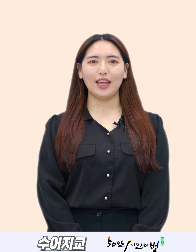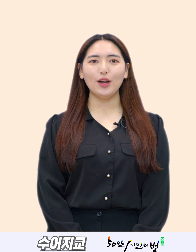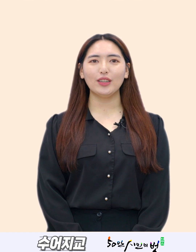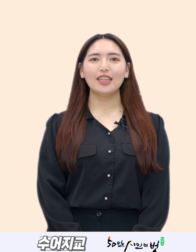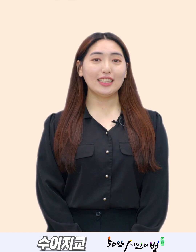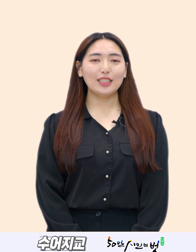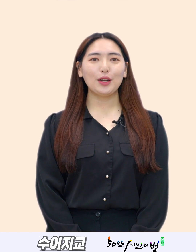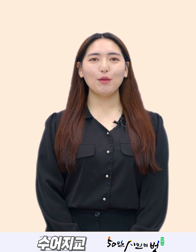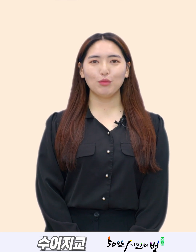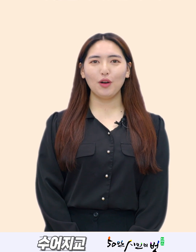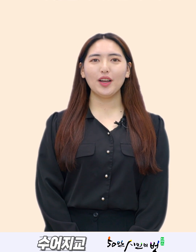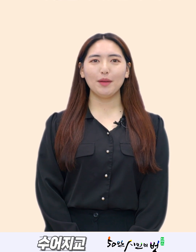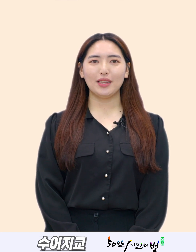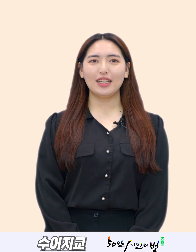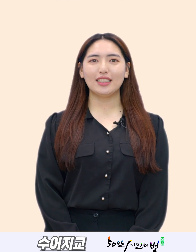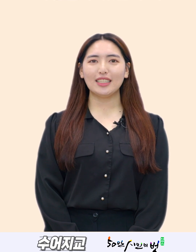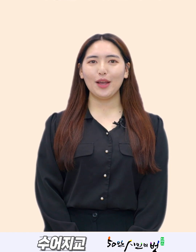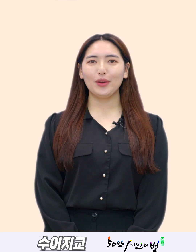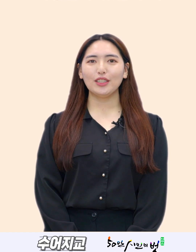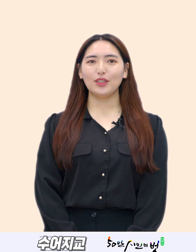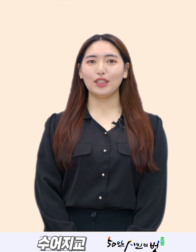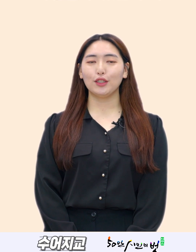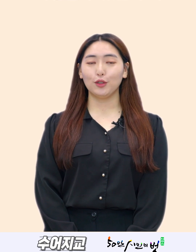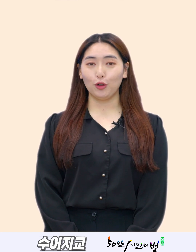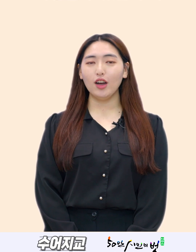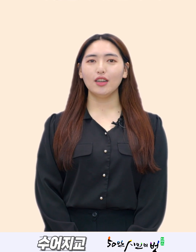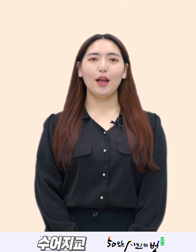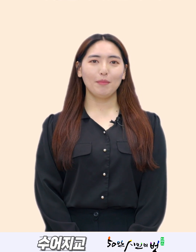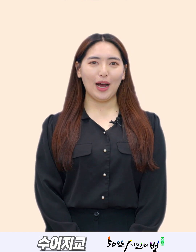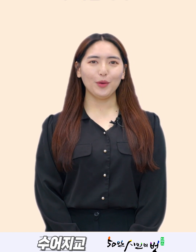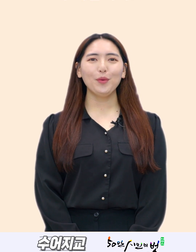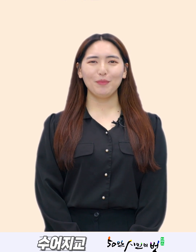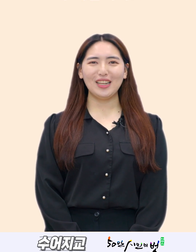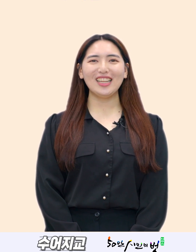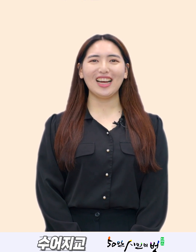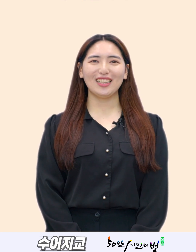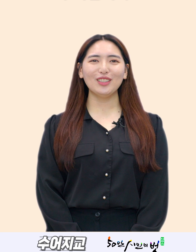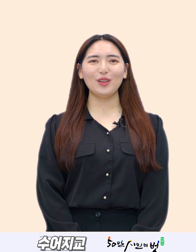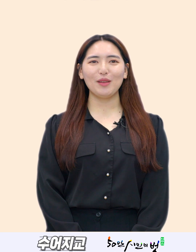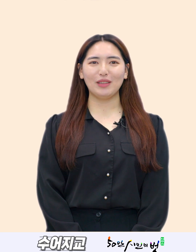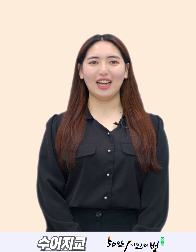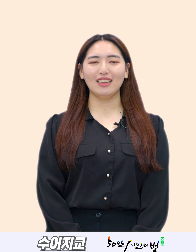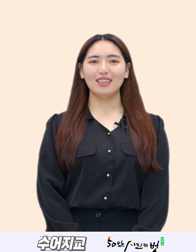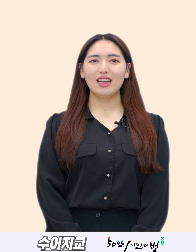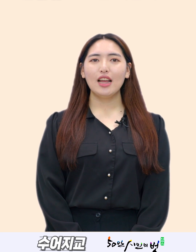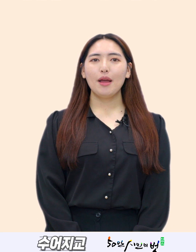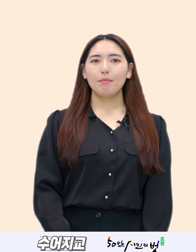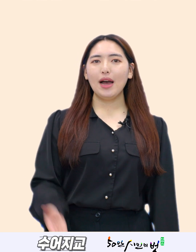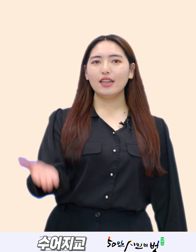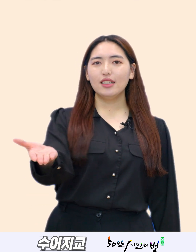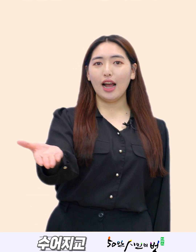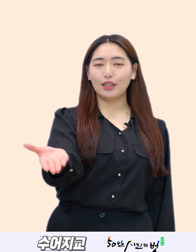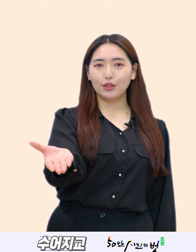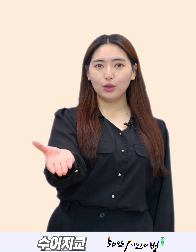텐데요. 이처럼 무언가 빌릴 때 사용할 수 있는 수어, 바로 빌리다라는 수어입니다. 팔을